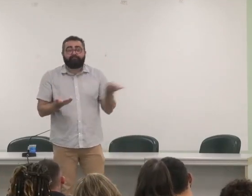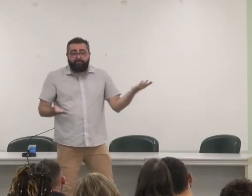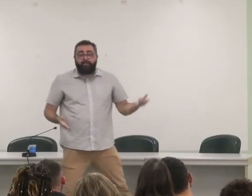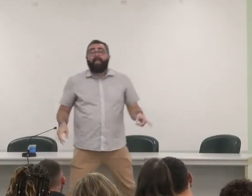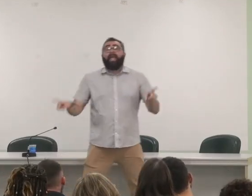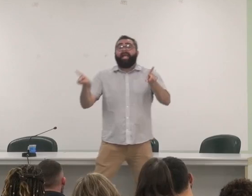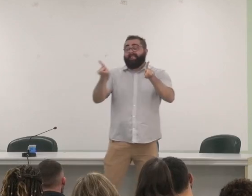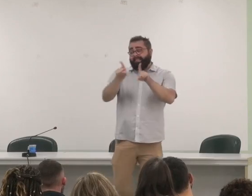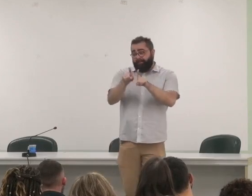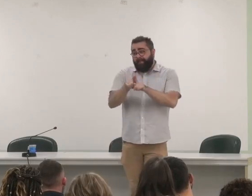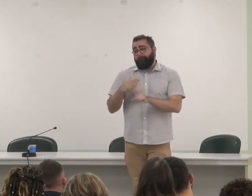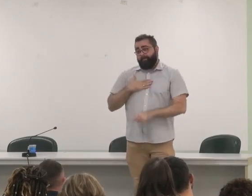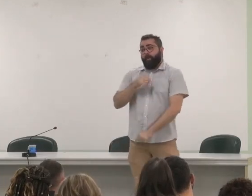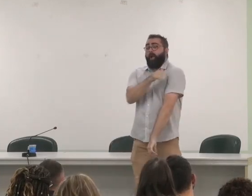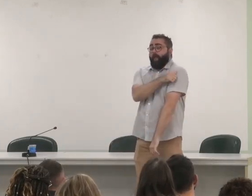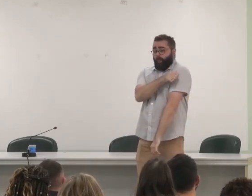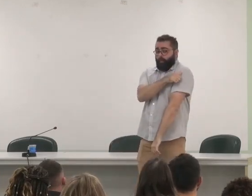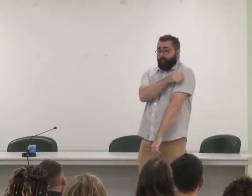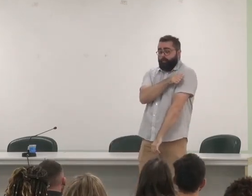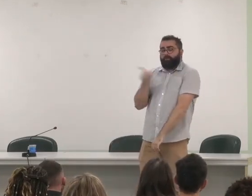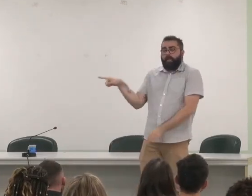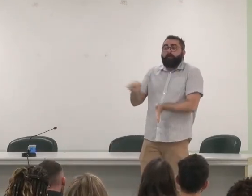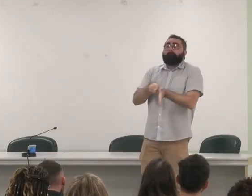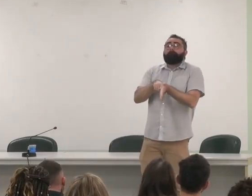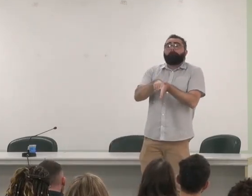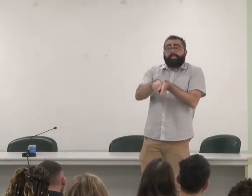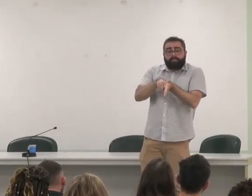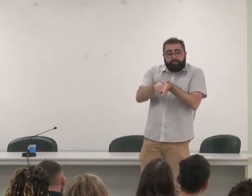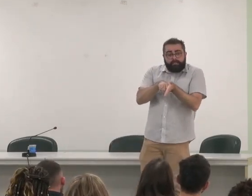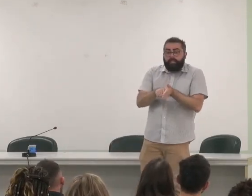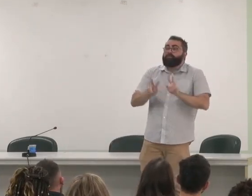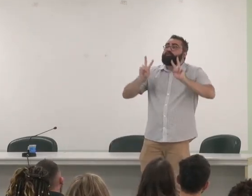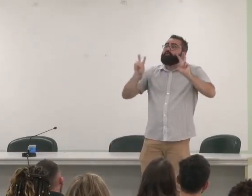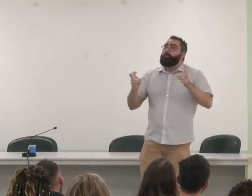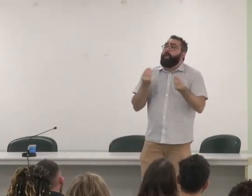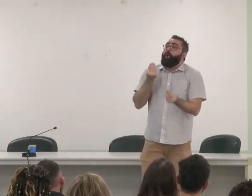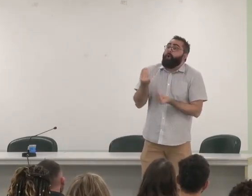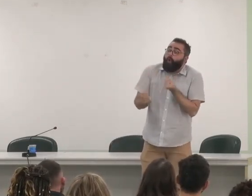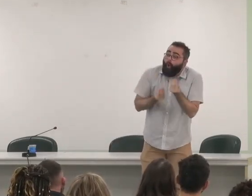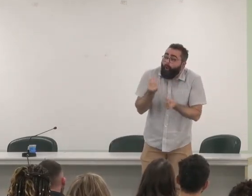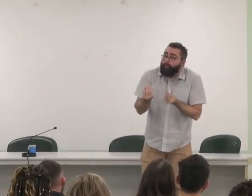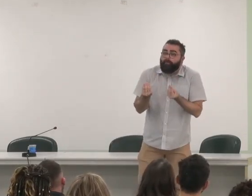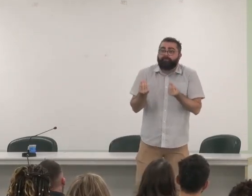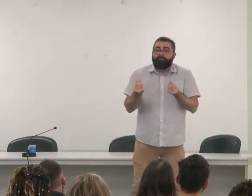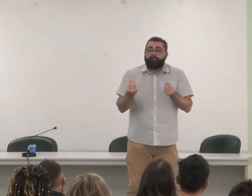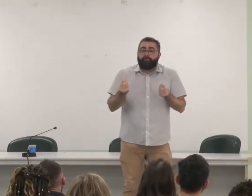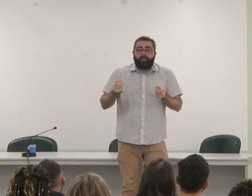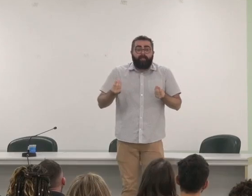no Piauí? Um dos meus alunos pesquisa como